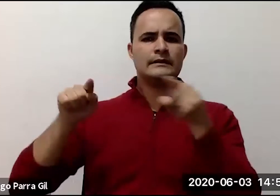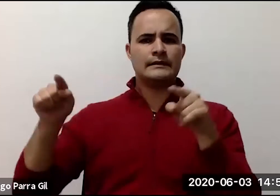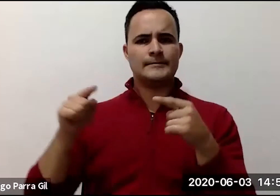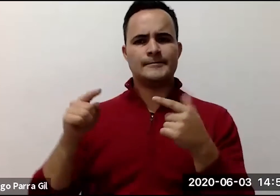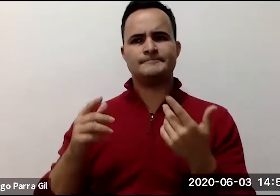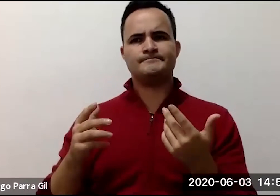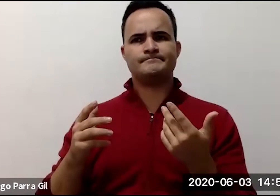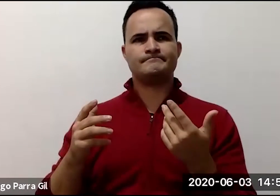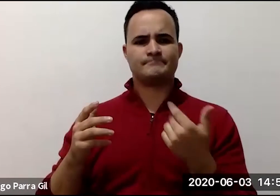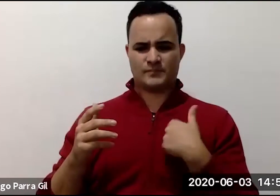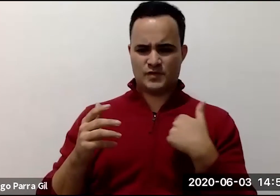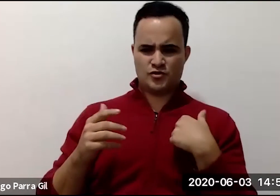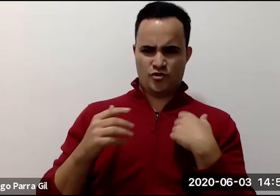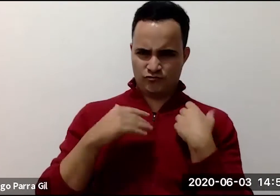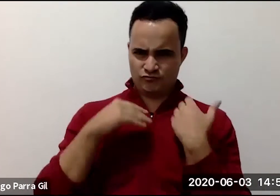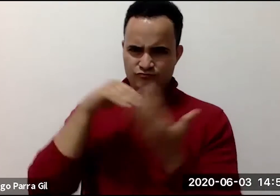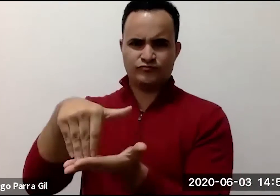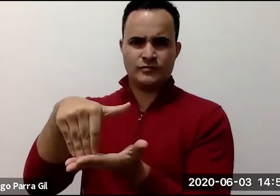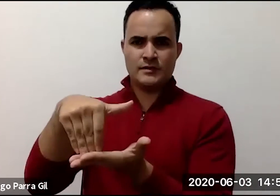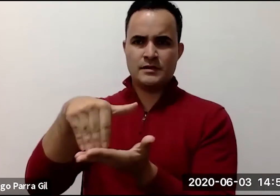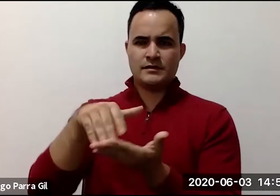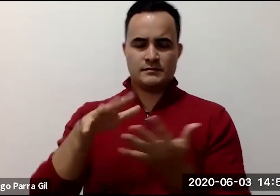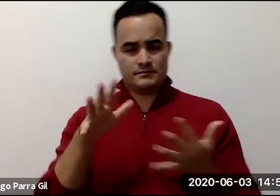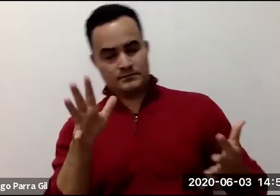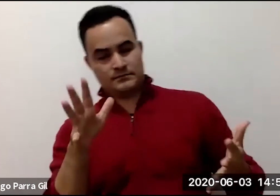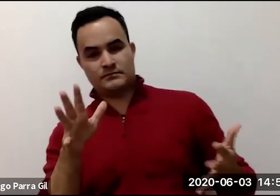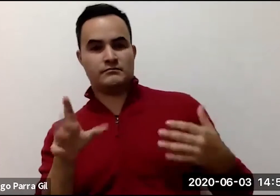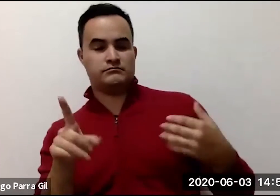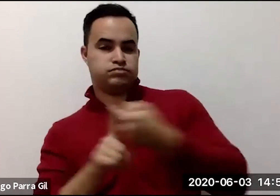las estructuras con las cuales pensamos el mundo.